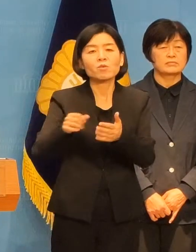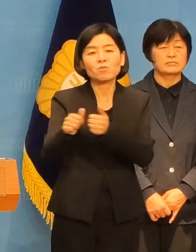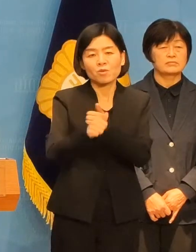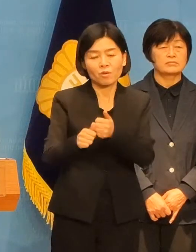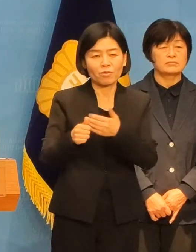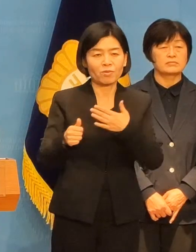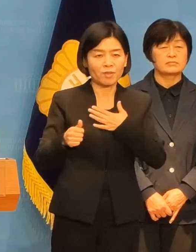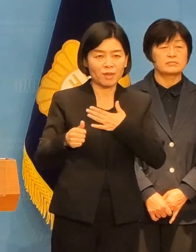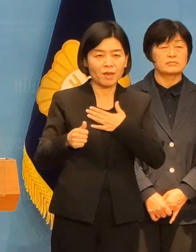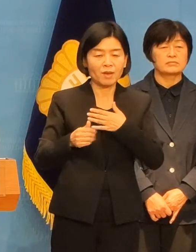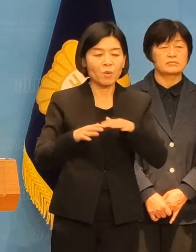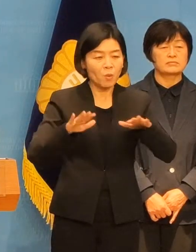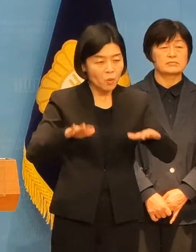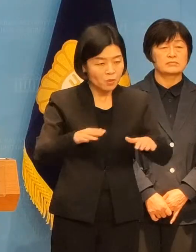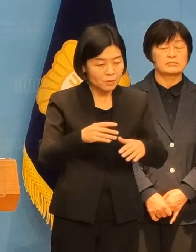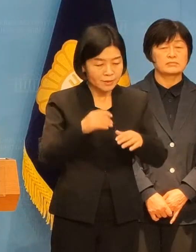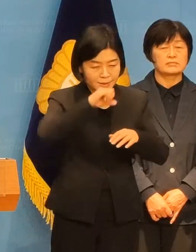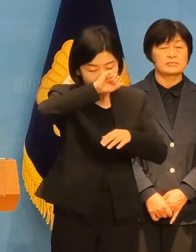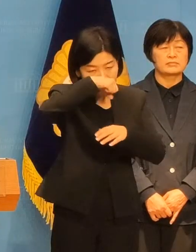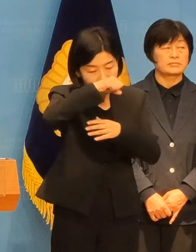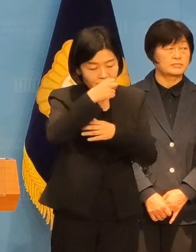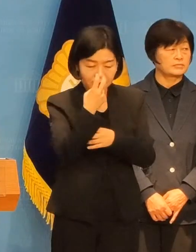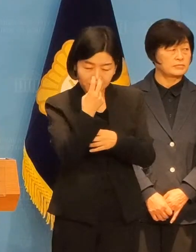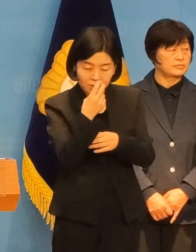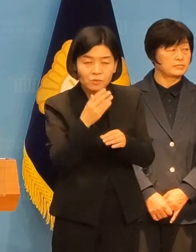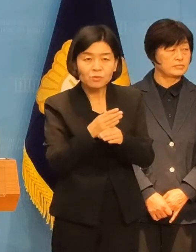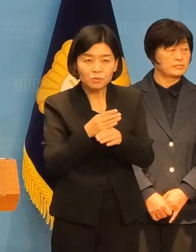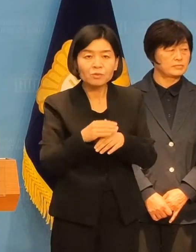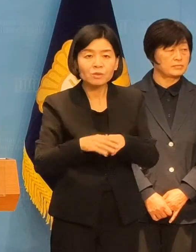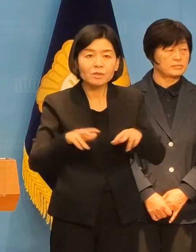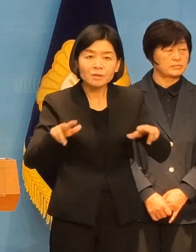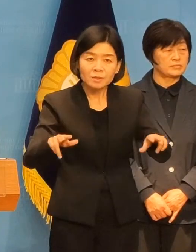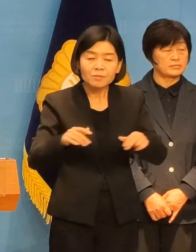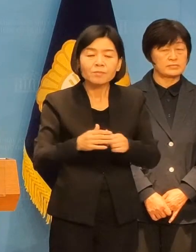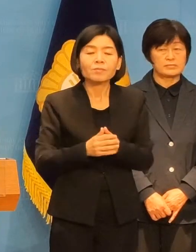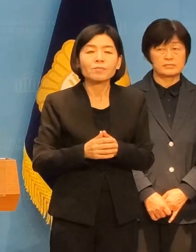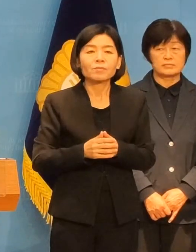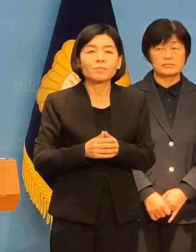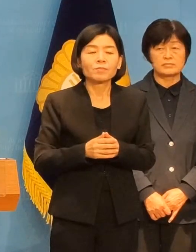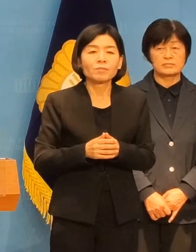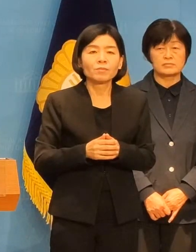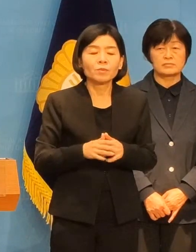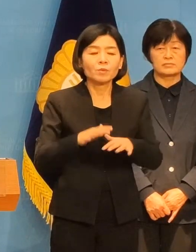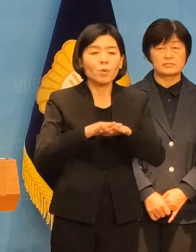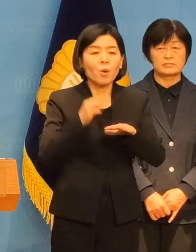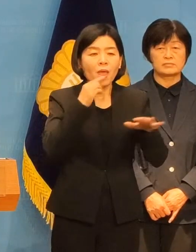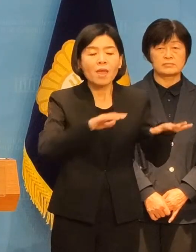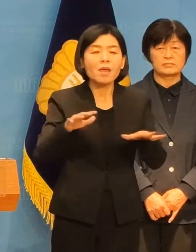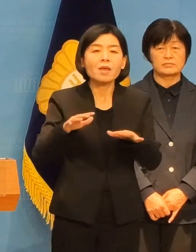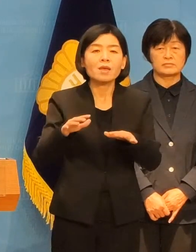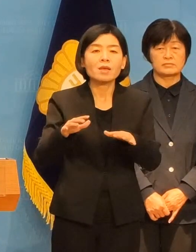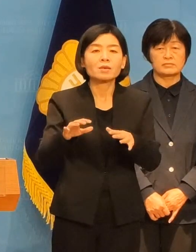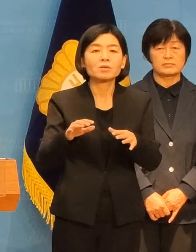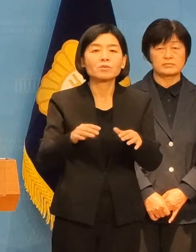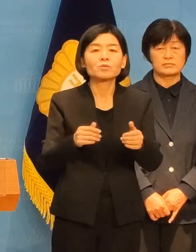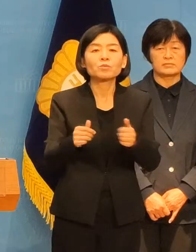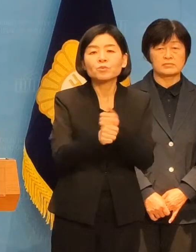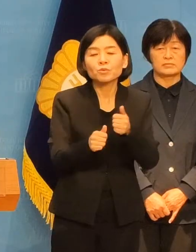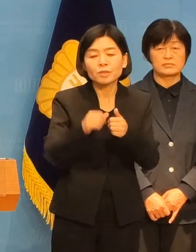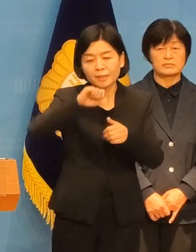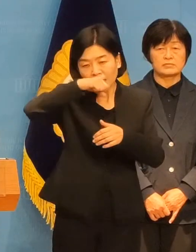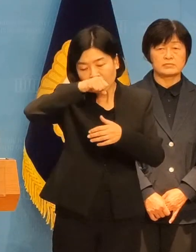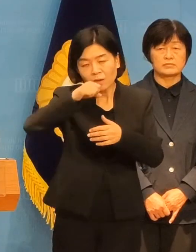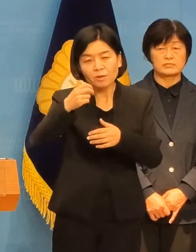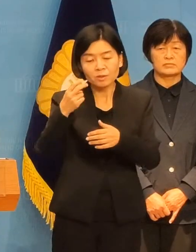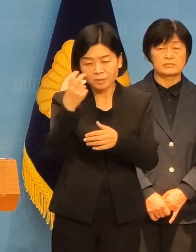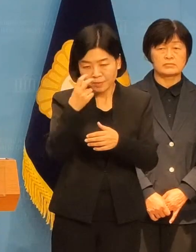심사가 이루어지는데요. 이 과정에서 그리고 외계위 심사도 지금 이루어지고 있습니다. 그리고 농해수위와 외계위 심사 과정에서